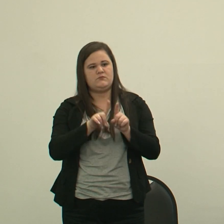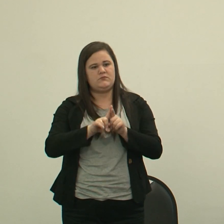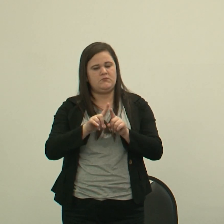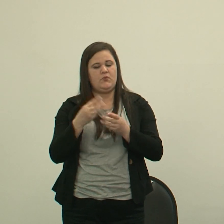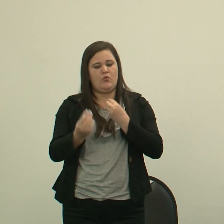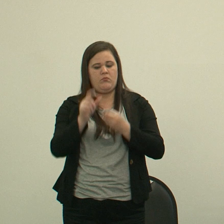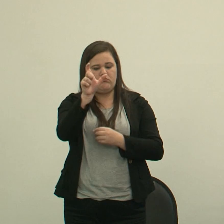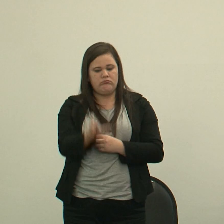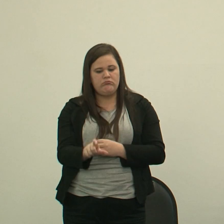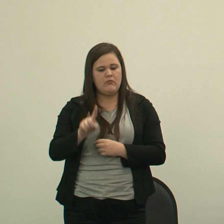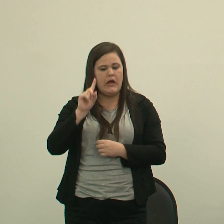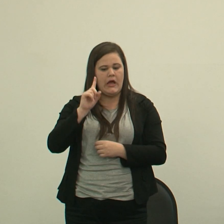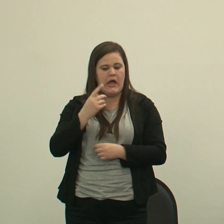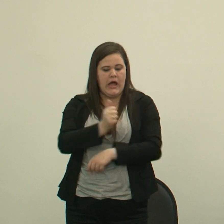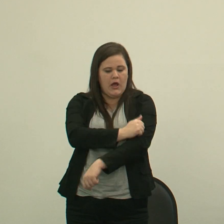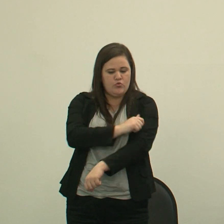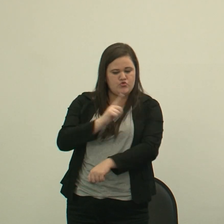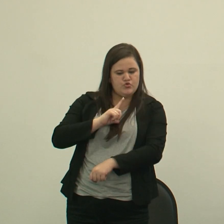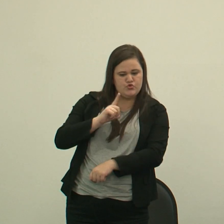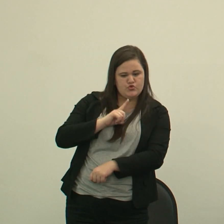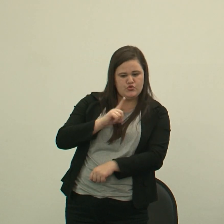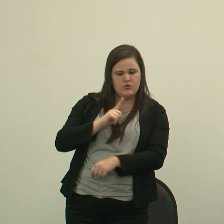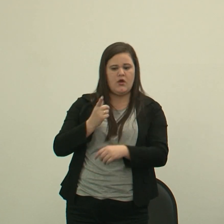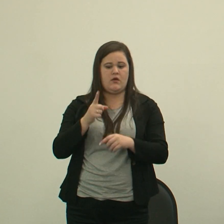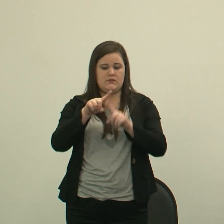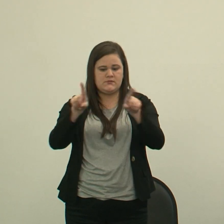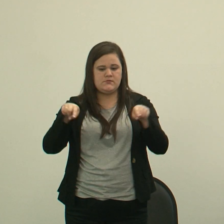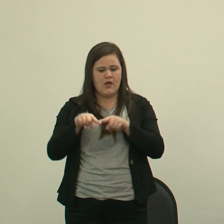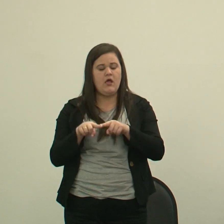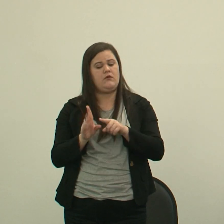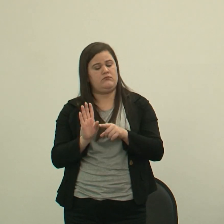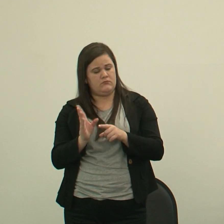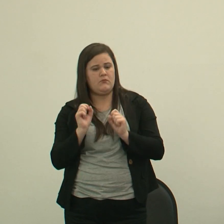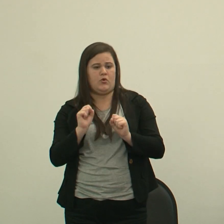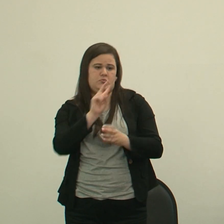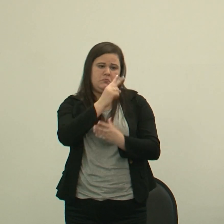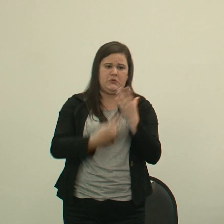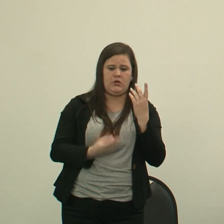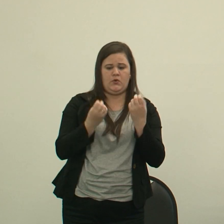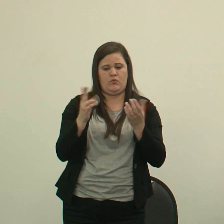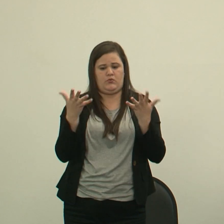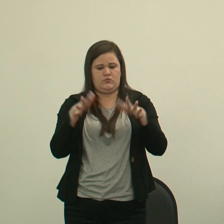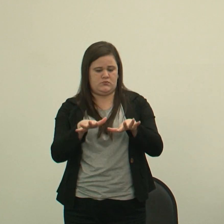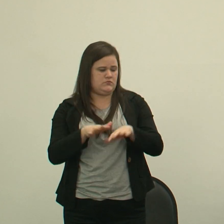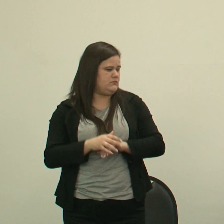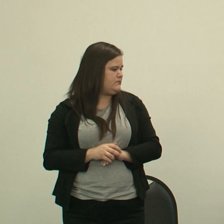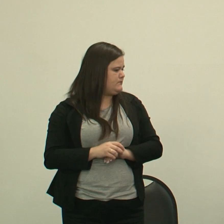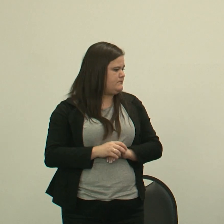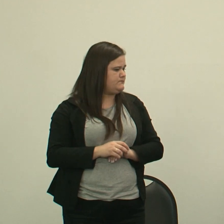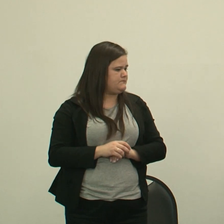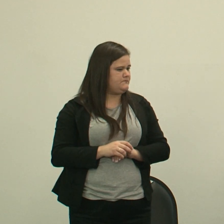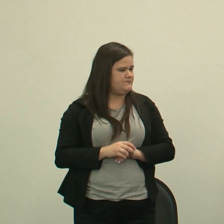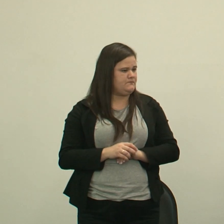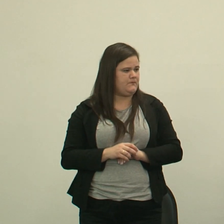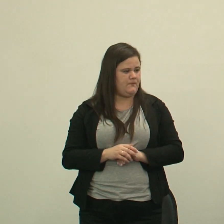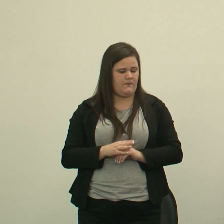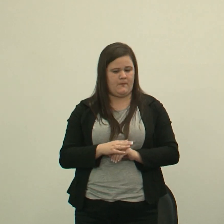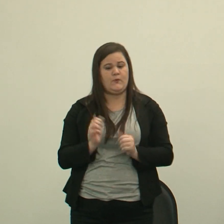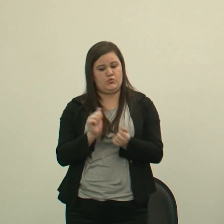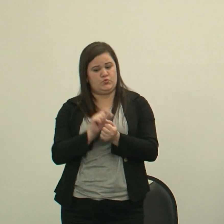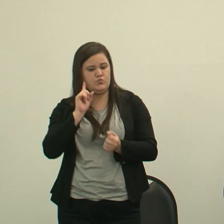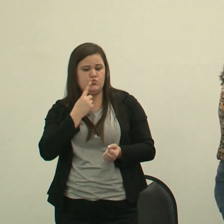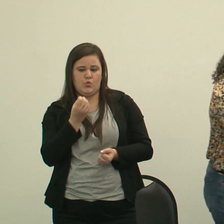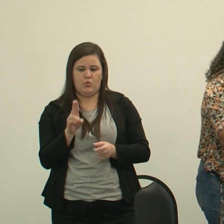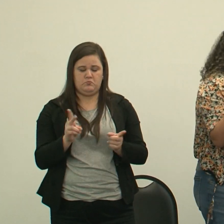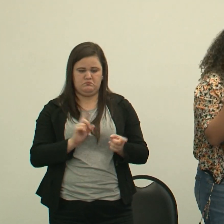daquele aluno em sala. Seja ela bilíngue, seja inclusiva ou não. Com surdos ou não. Pois é,